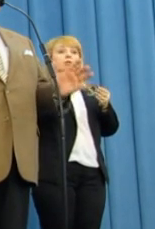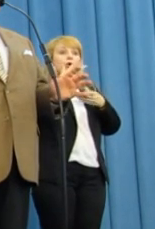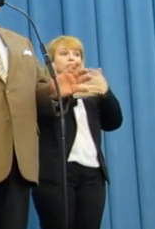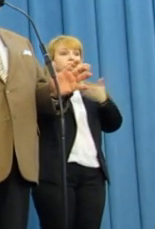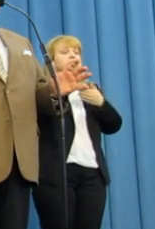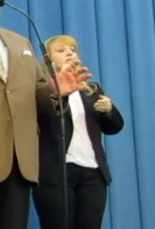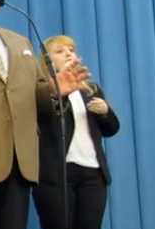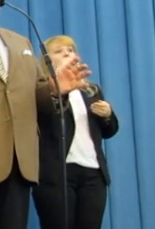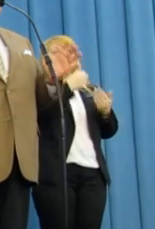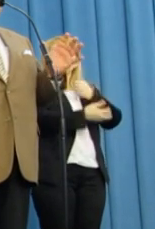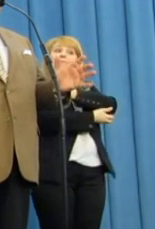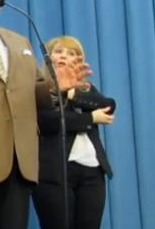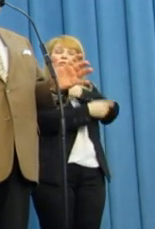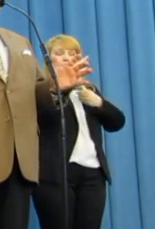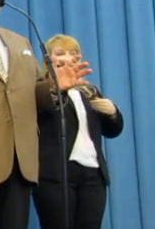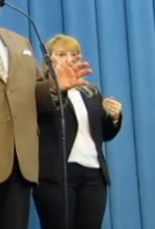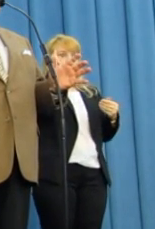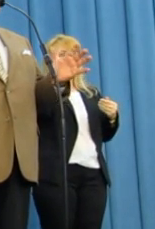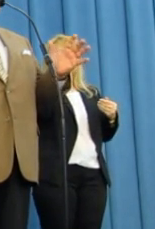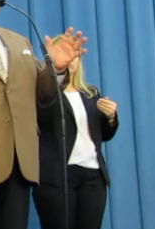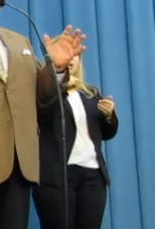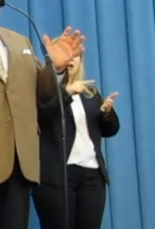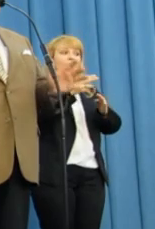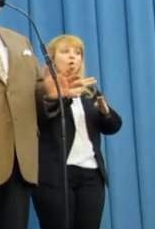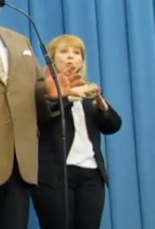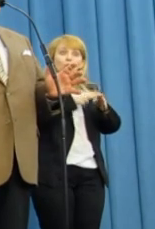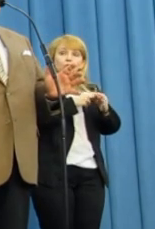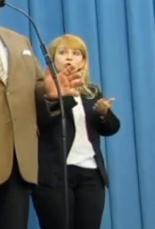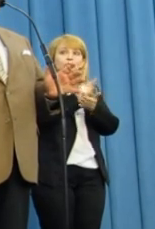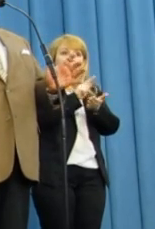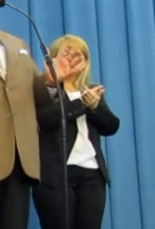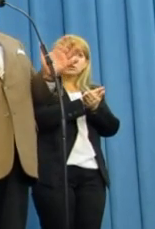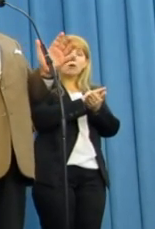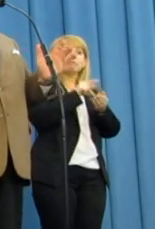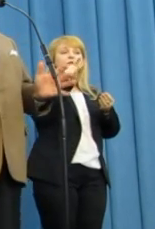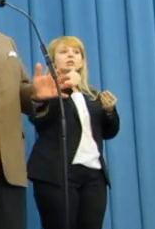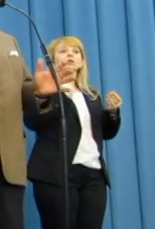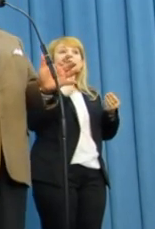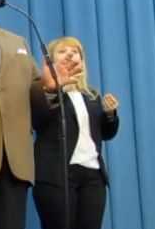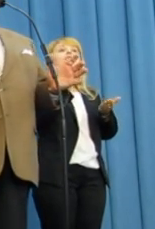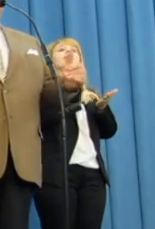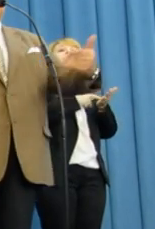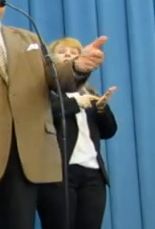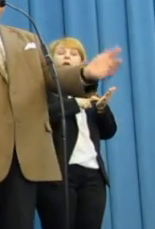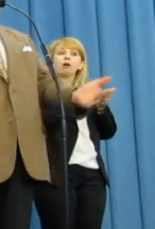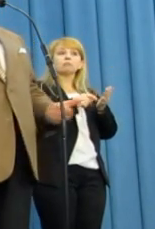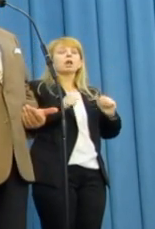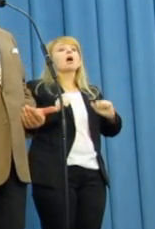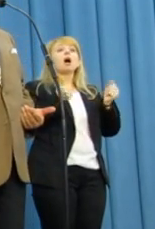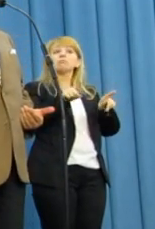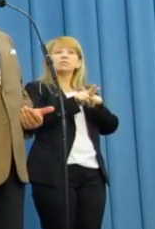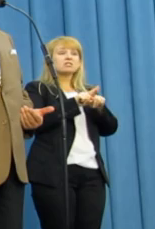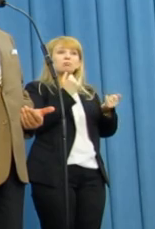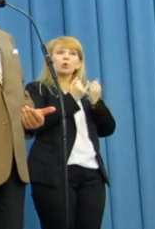biednym osobom, żąda od nich zapłaty VAT-u. Już wielokrotnie adwokatura występowała, aby w takich